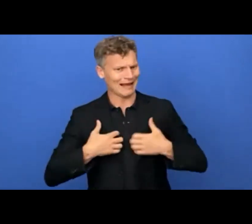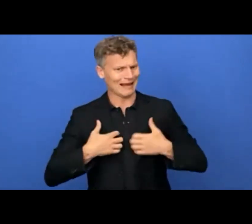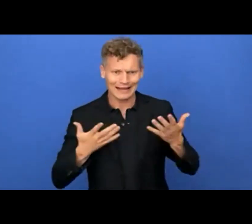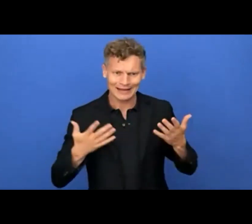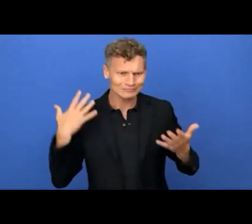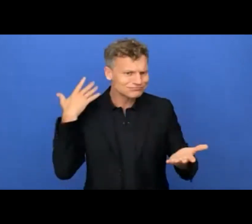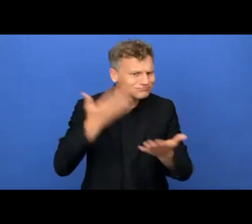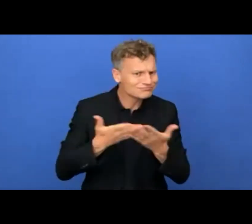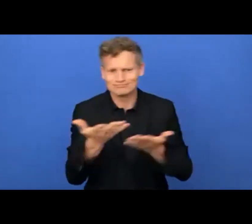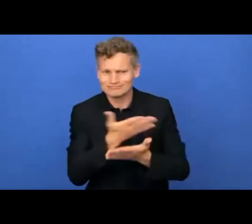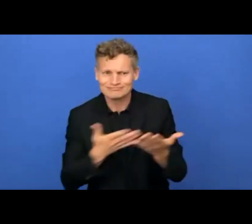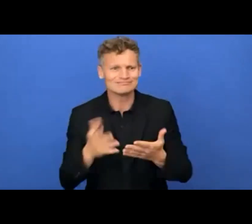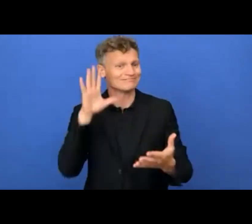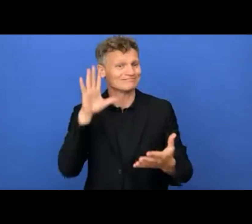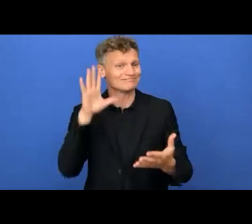riche.